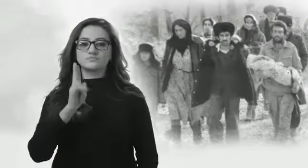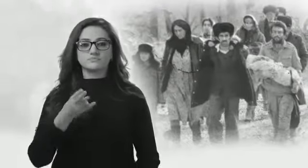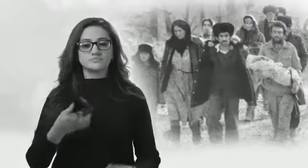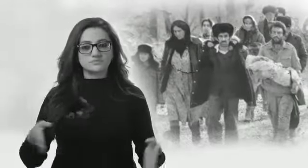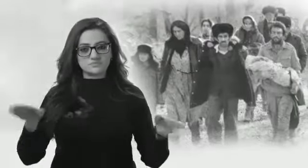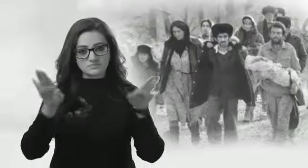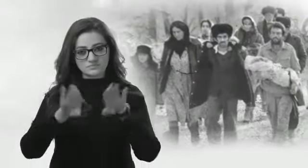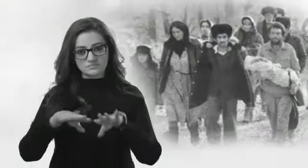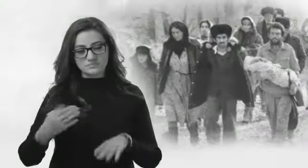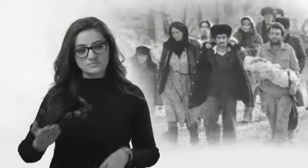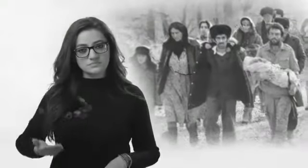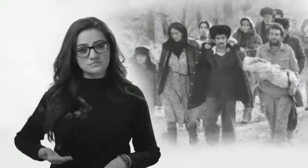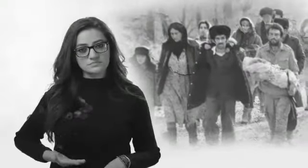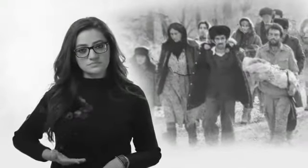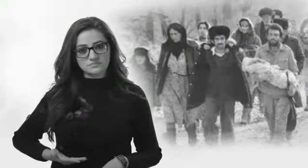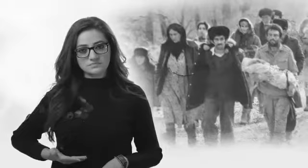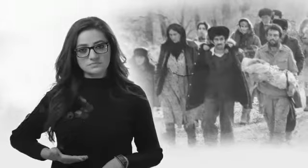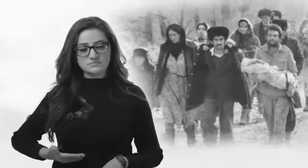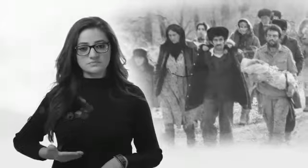Sağ qalanlarsa